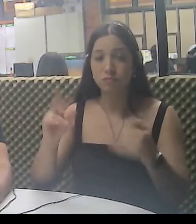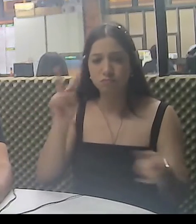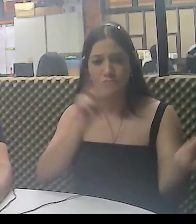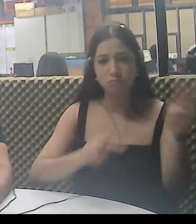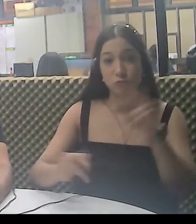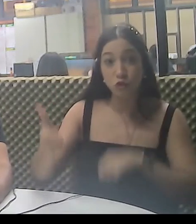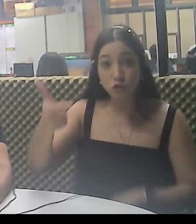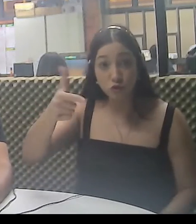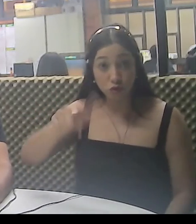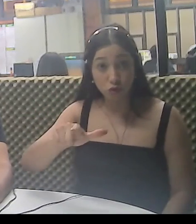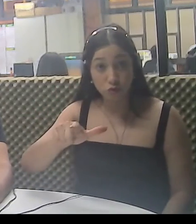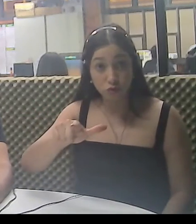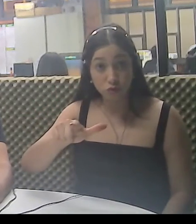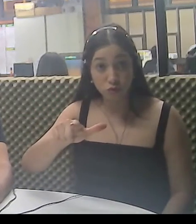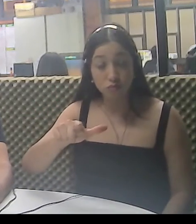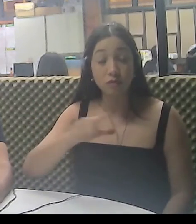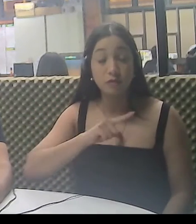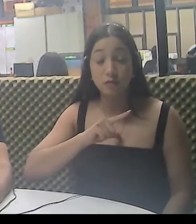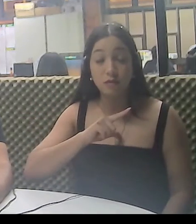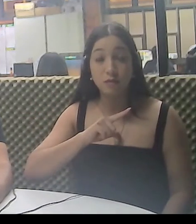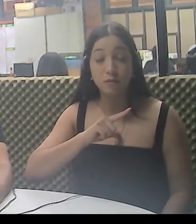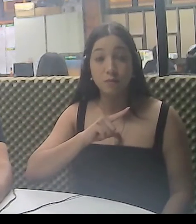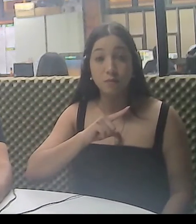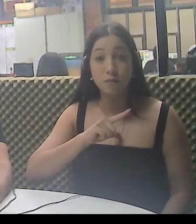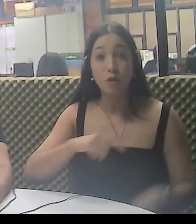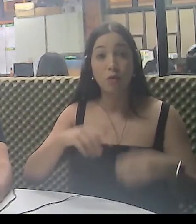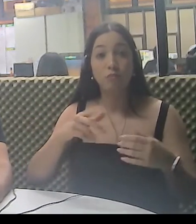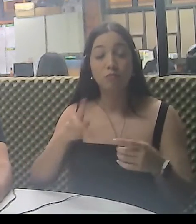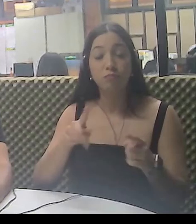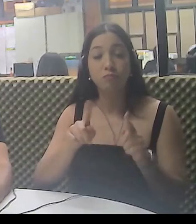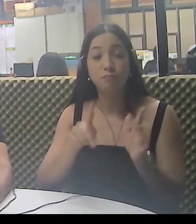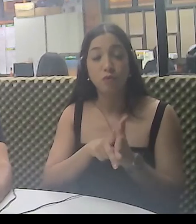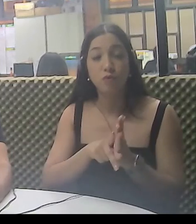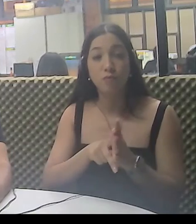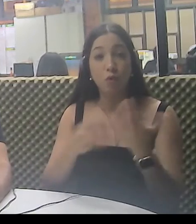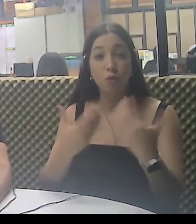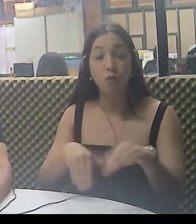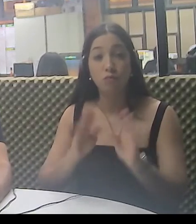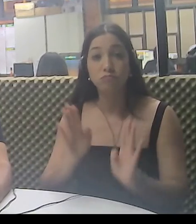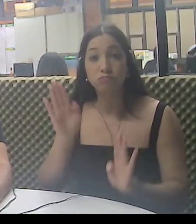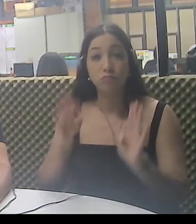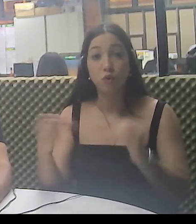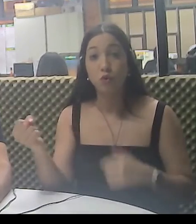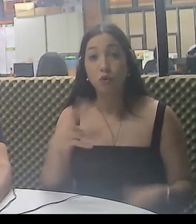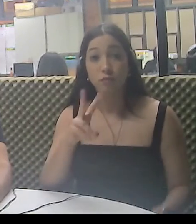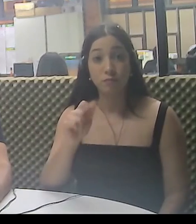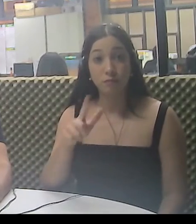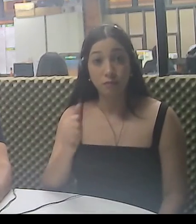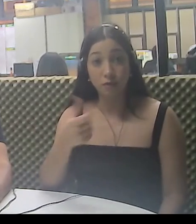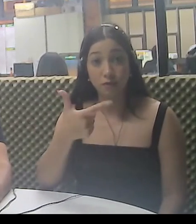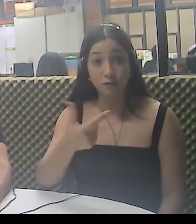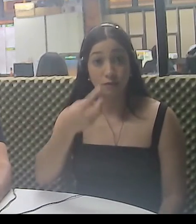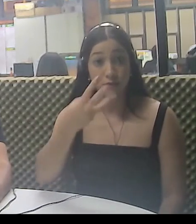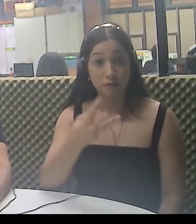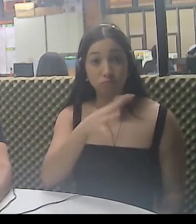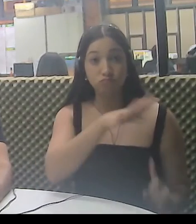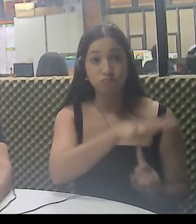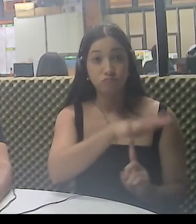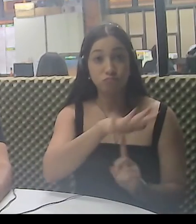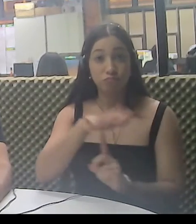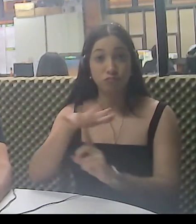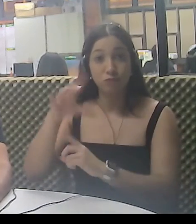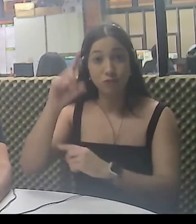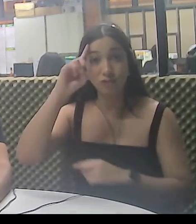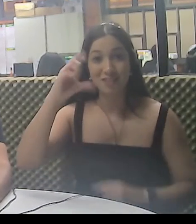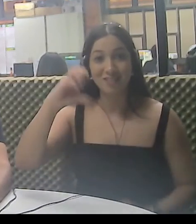reavaliação para realização, na verdade, de concorrência pública para 23 novas vagas ofertadas nas feiras livres no